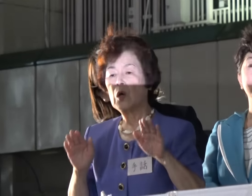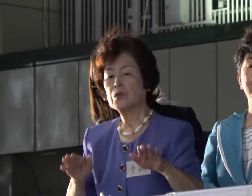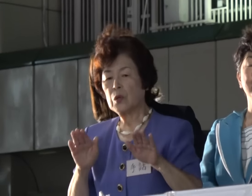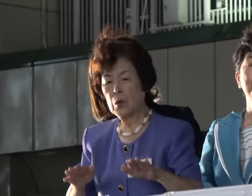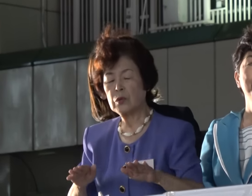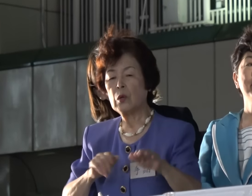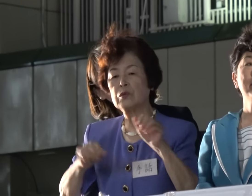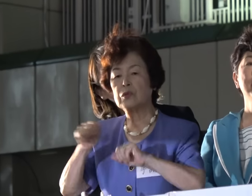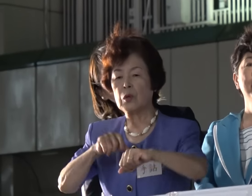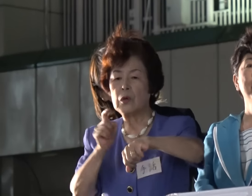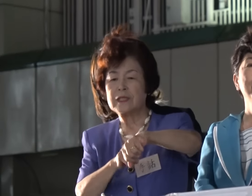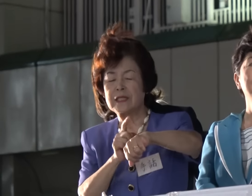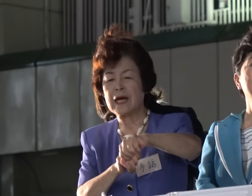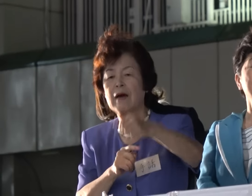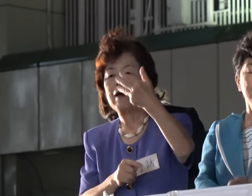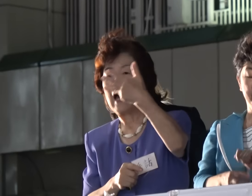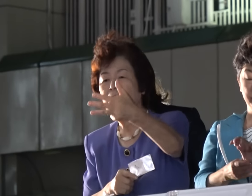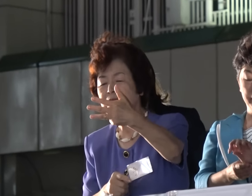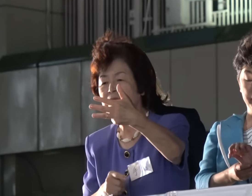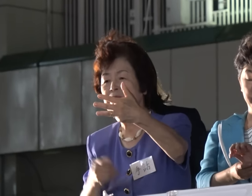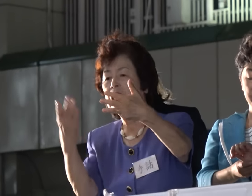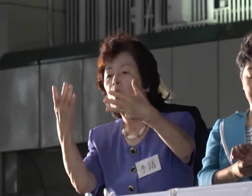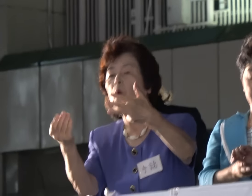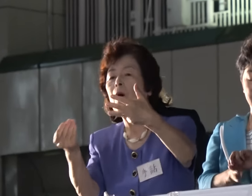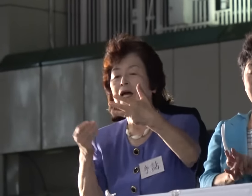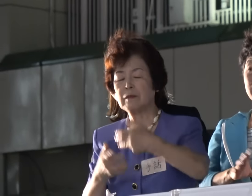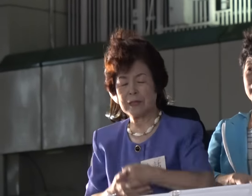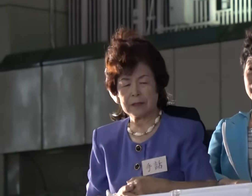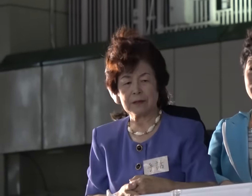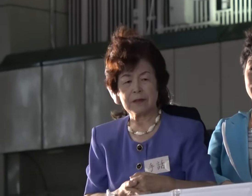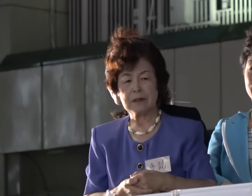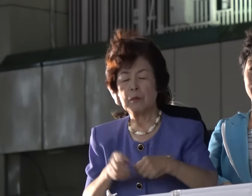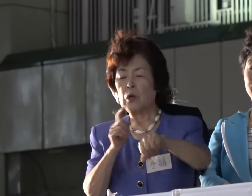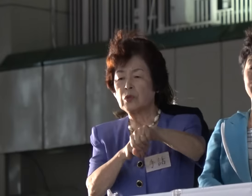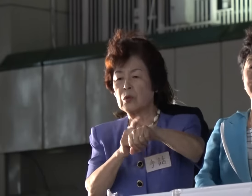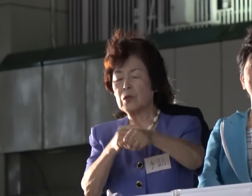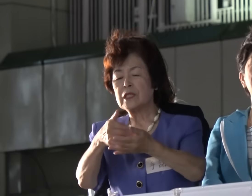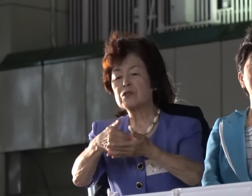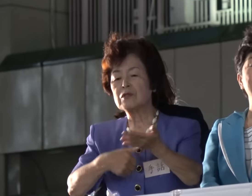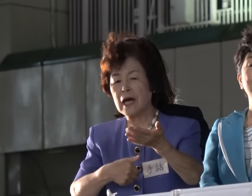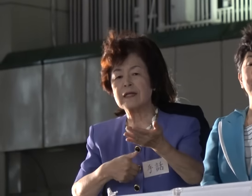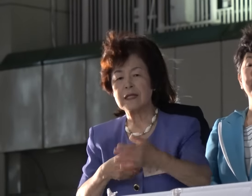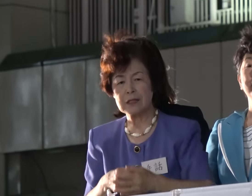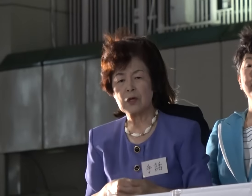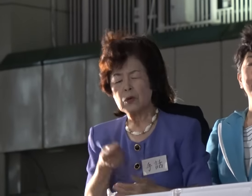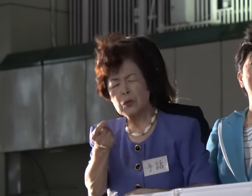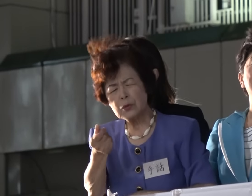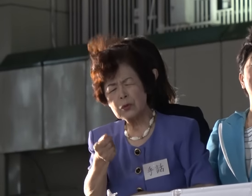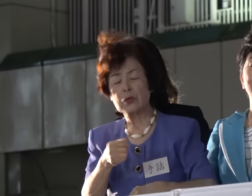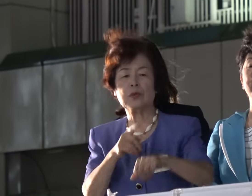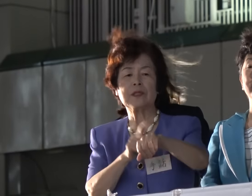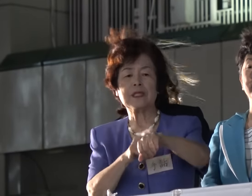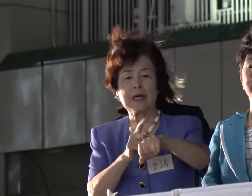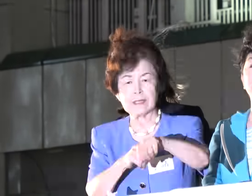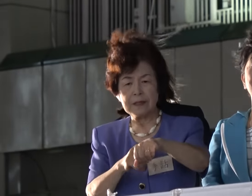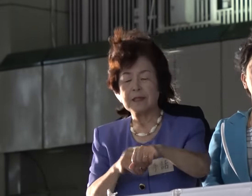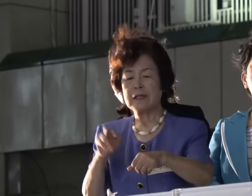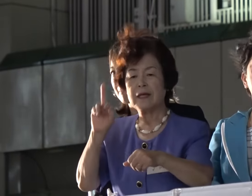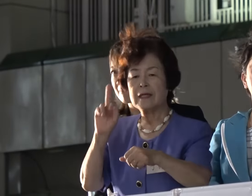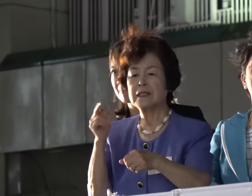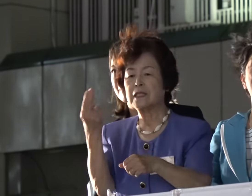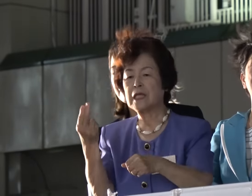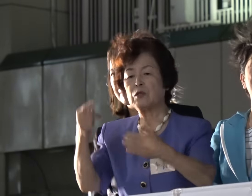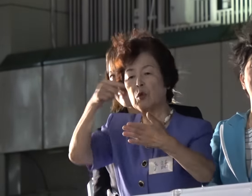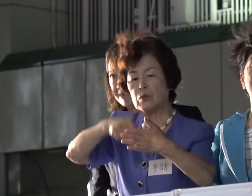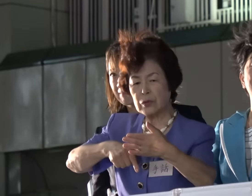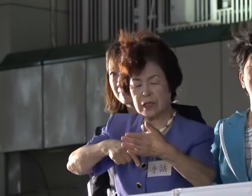は8時までしかできないんですね。であといくらもありません。でもこのわずかな時間に私は瀬戸内寂聴さん